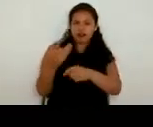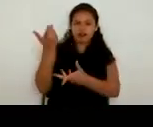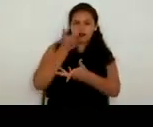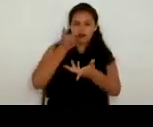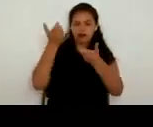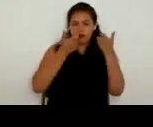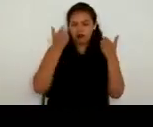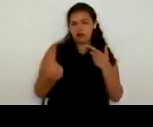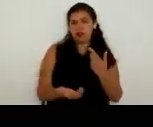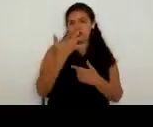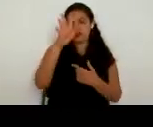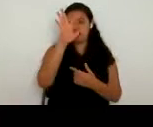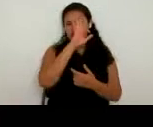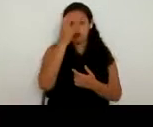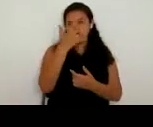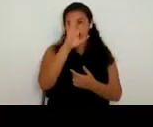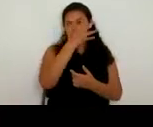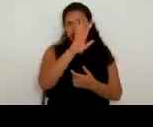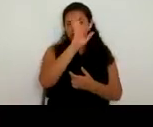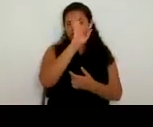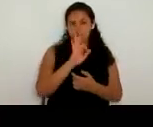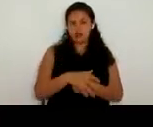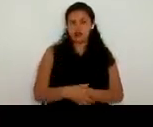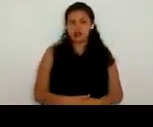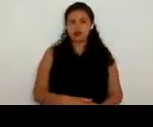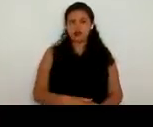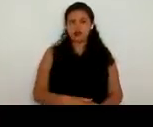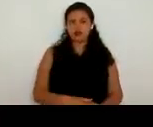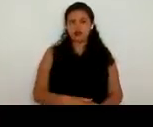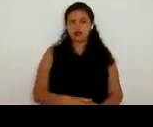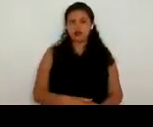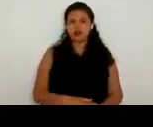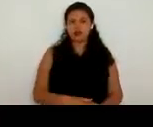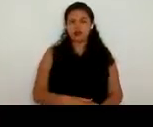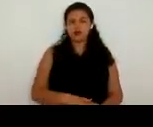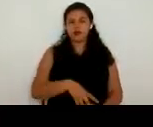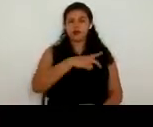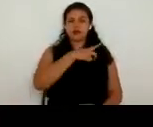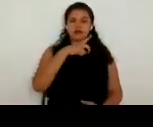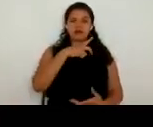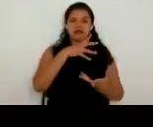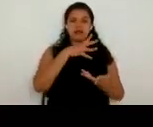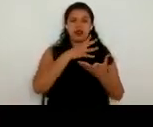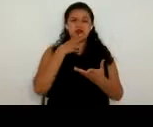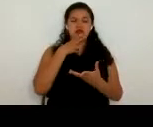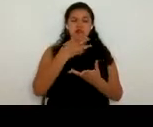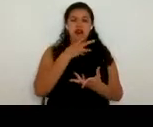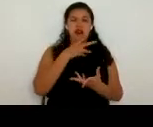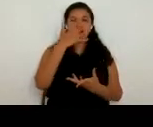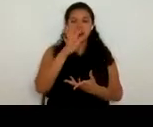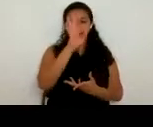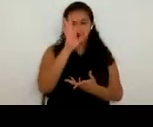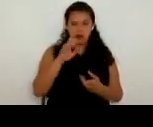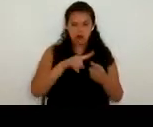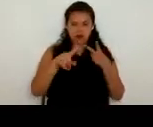un valor de 50 por 55 por ciento la ocupación 10 por ciento la alimentación 10 por ciento el tipo de